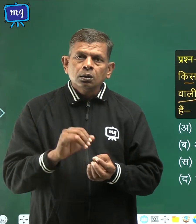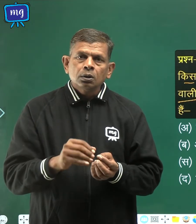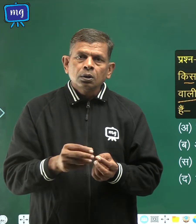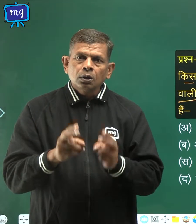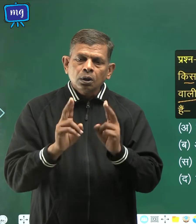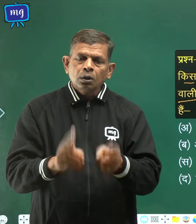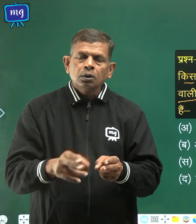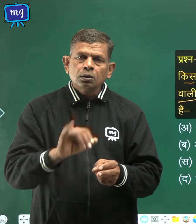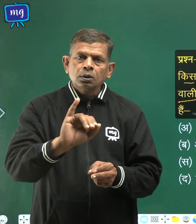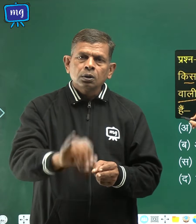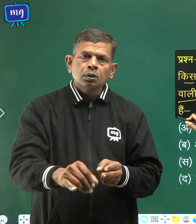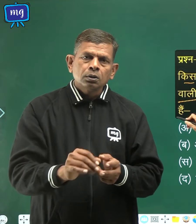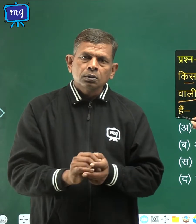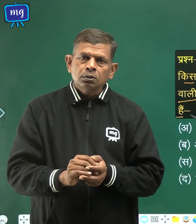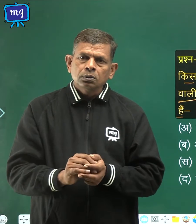उपस्थित होते हैं?